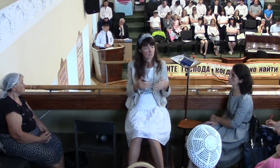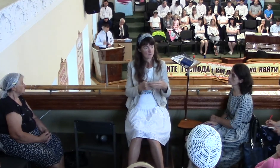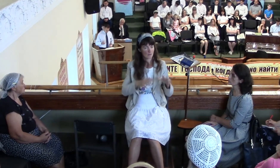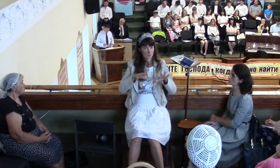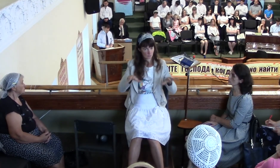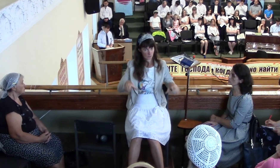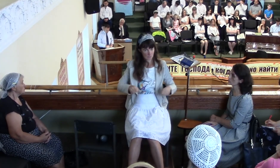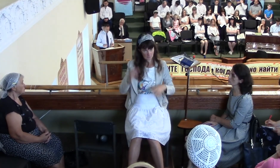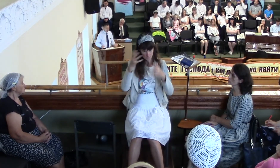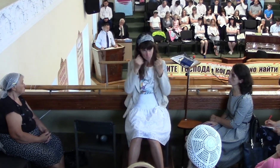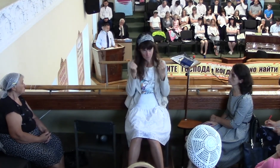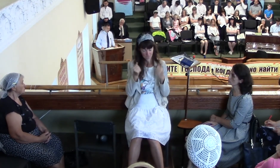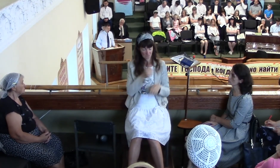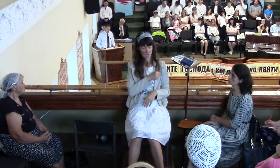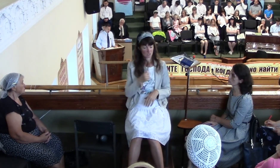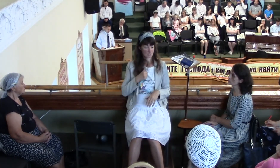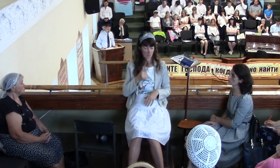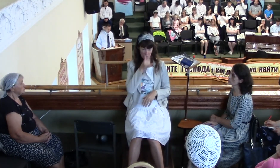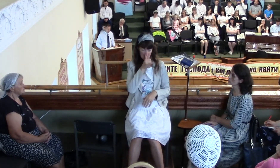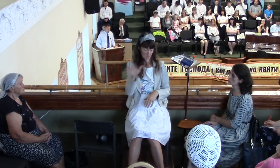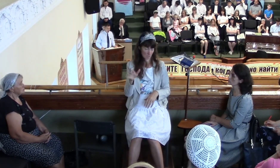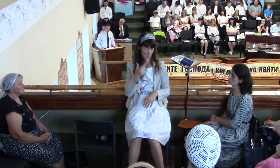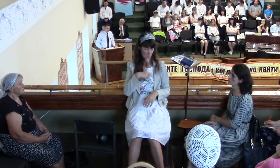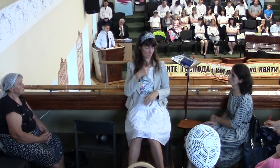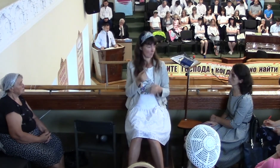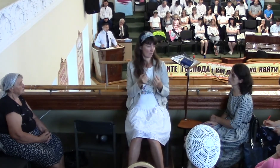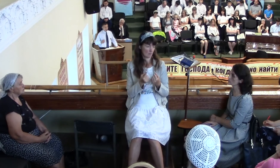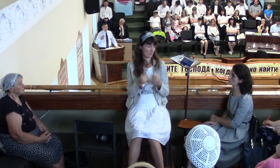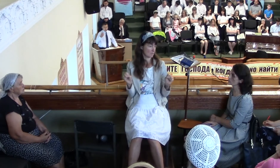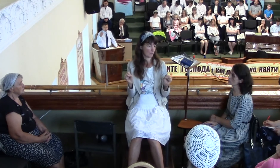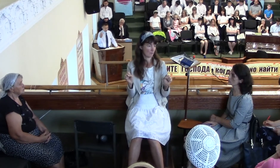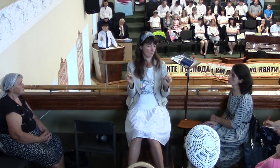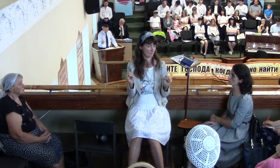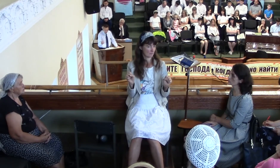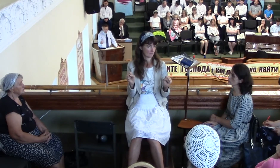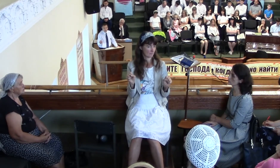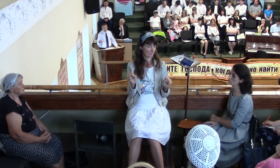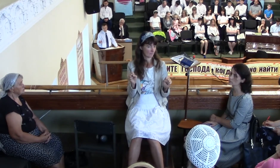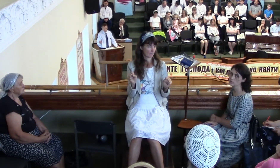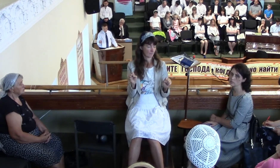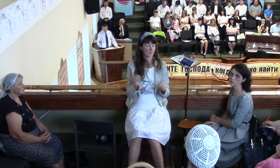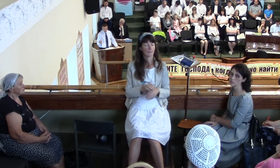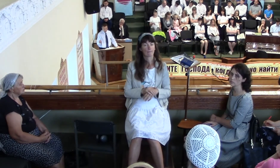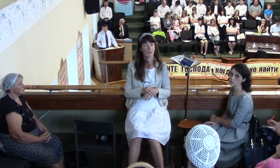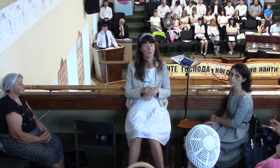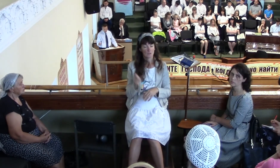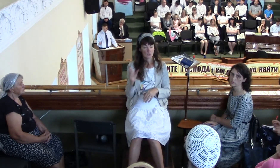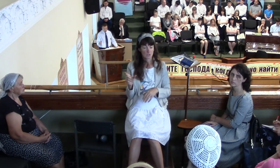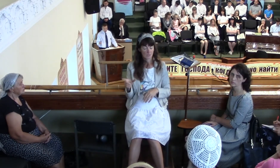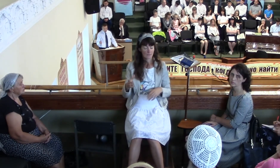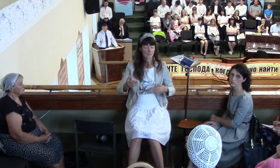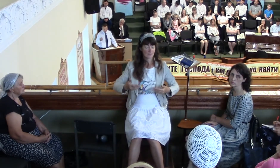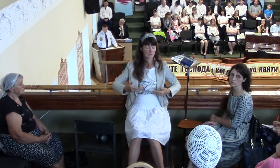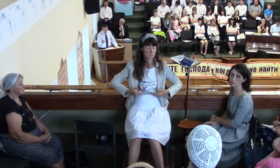избавить. Мы в начале служения об этом уже слышали, кстати. Человек, он только живет в зависимости от